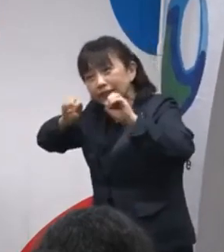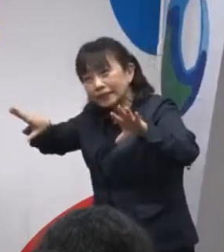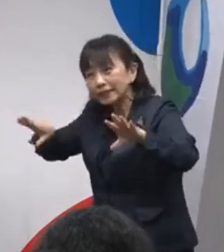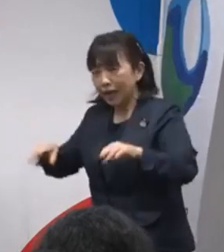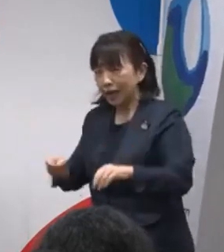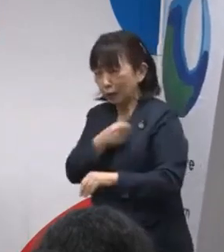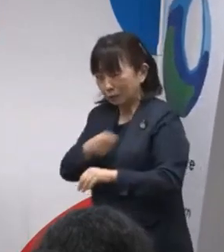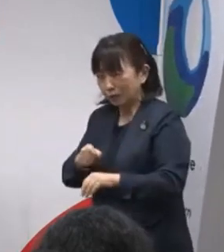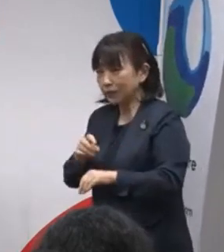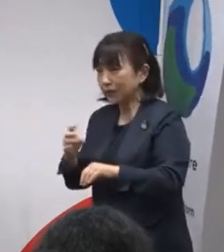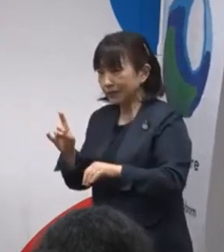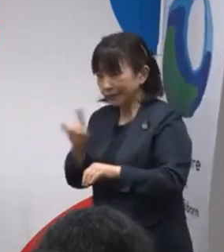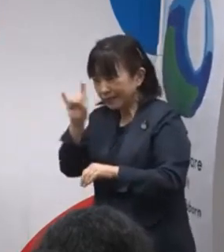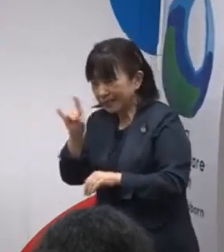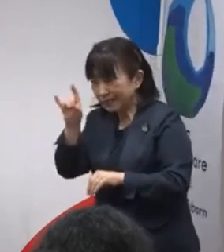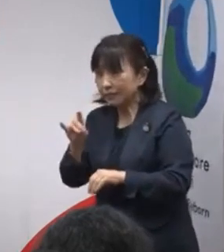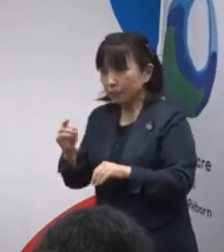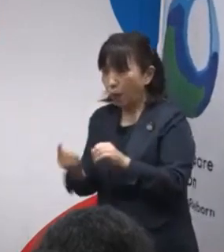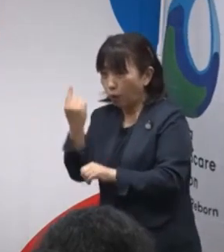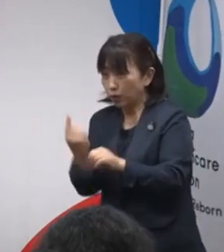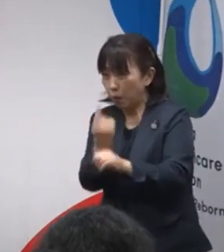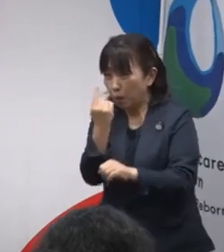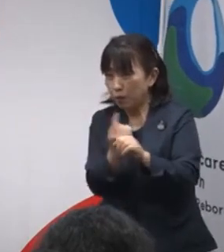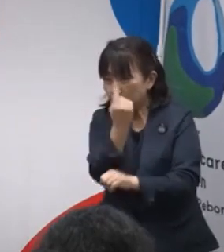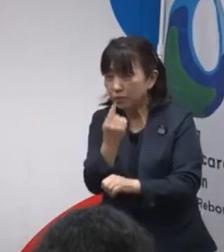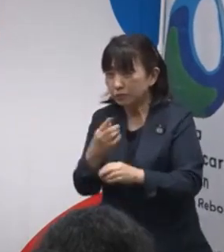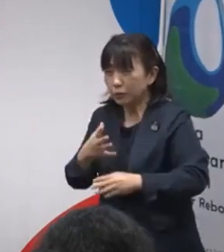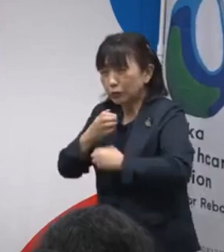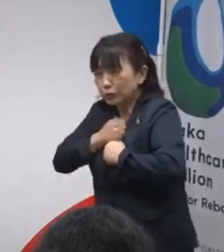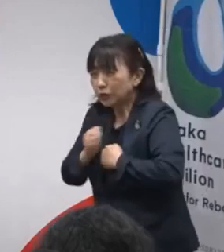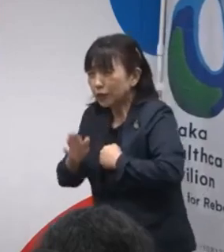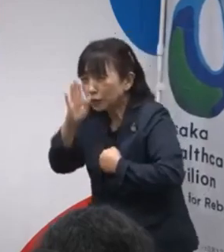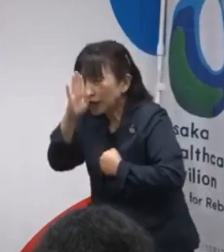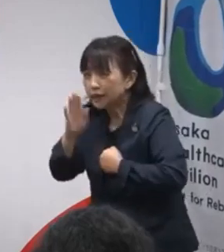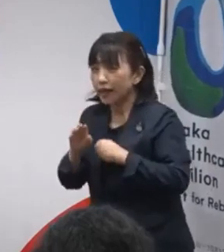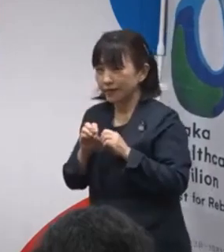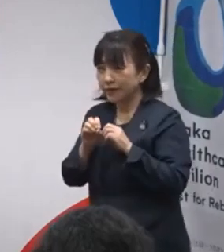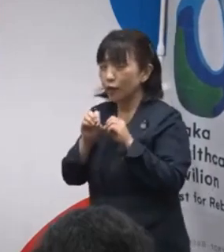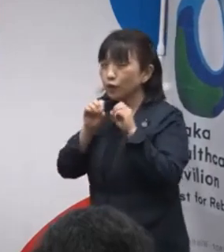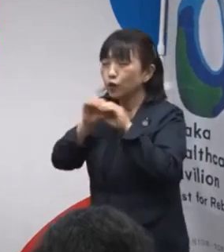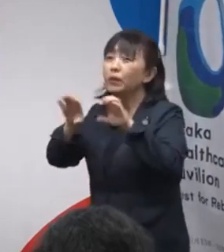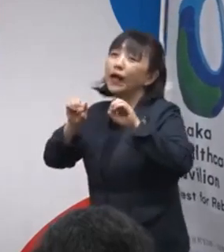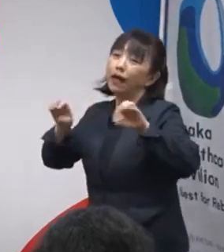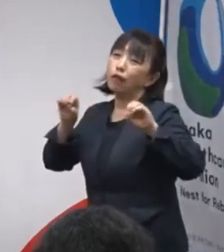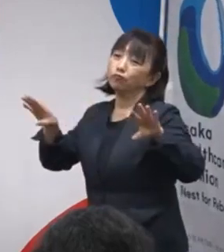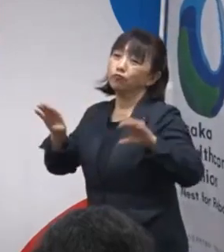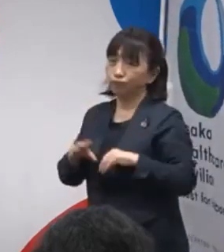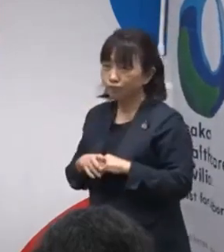がこういうことで起きているんです、そしてそれを注意してくださいという